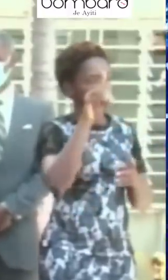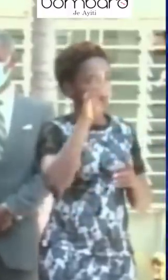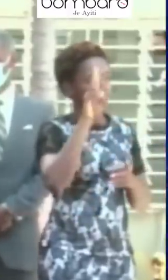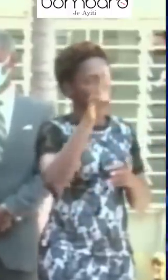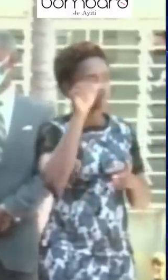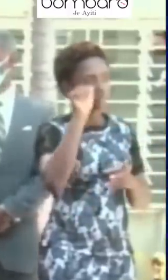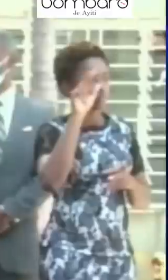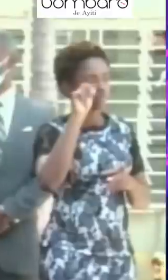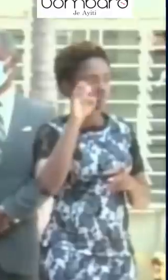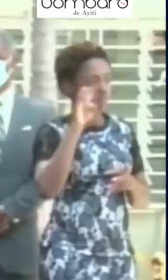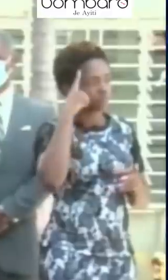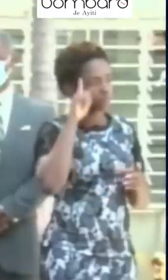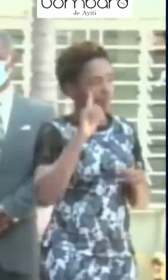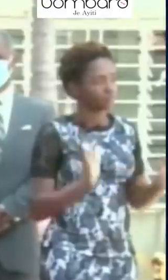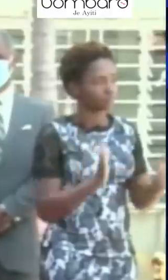contrôle. Par exemple,